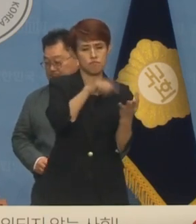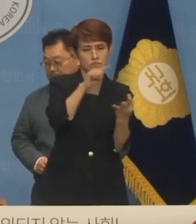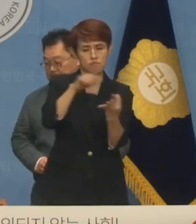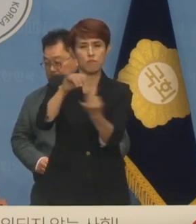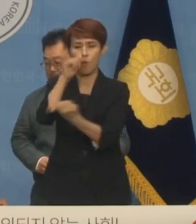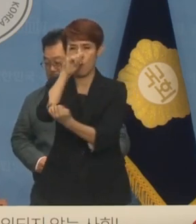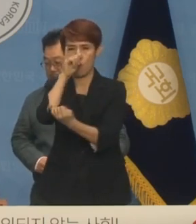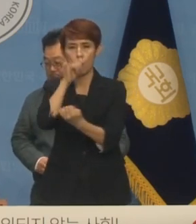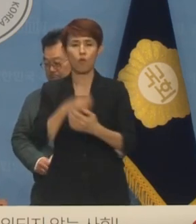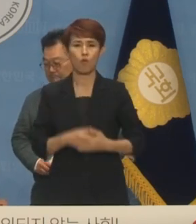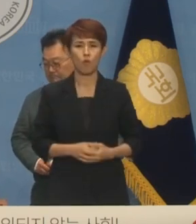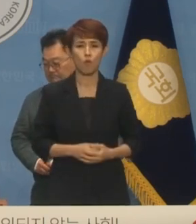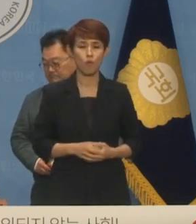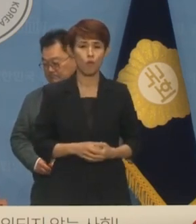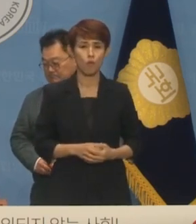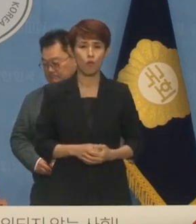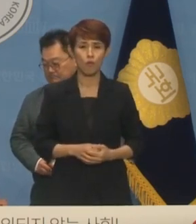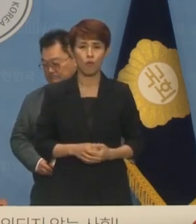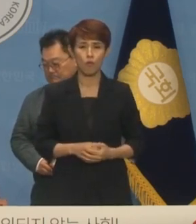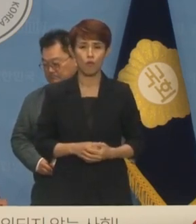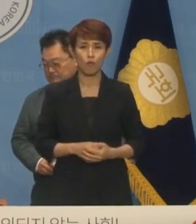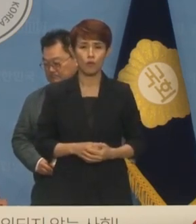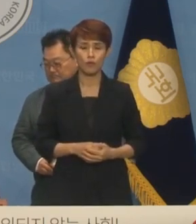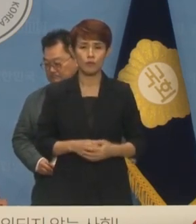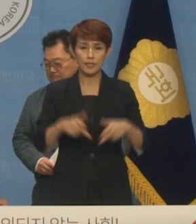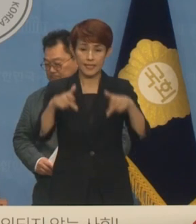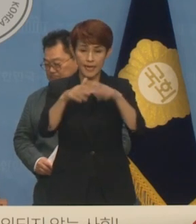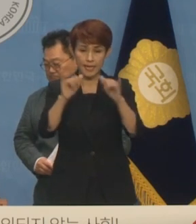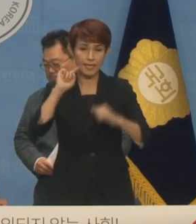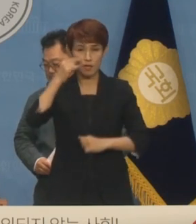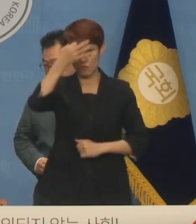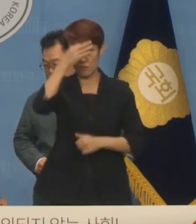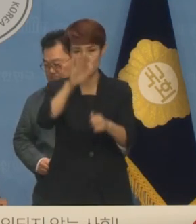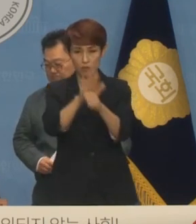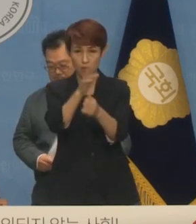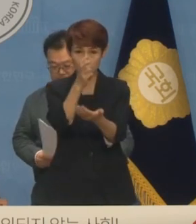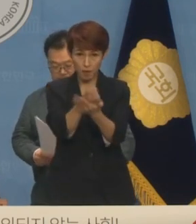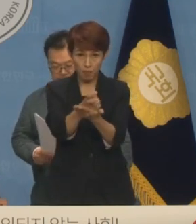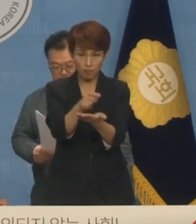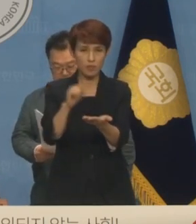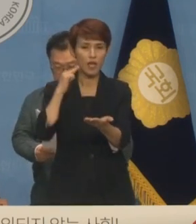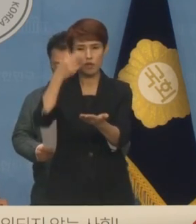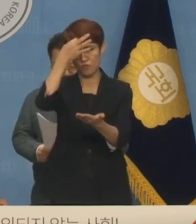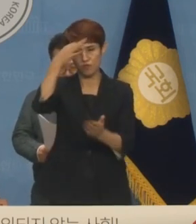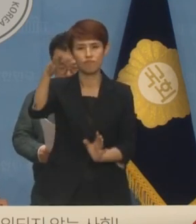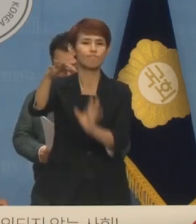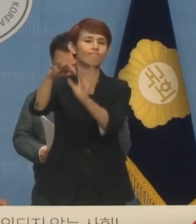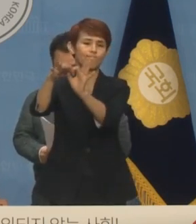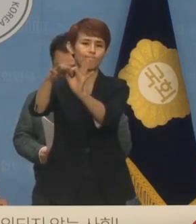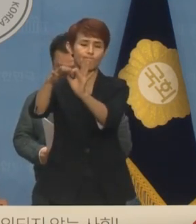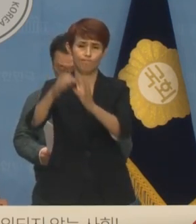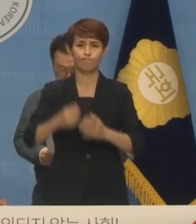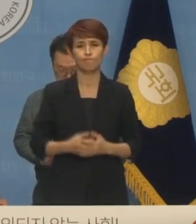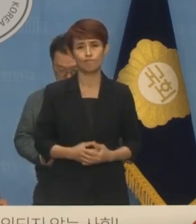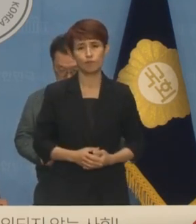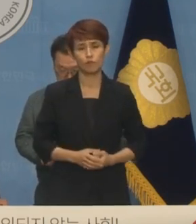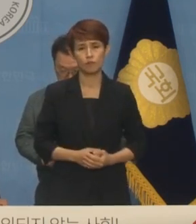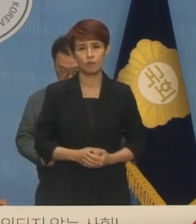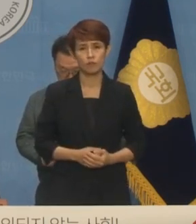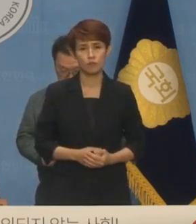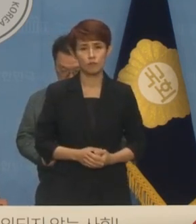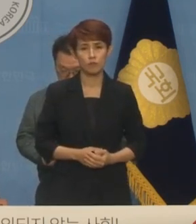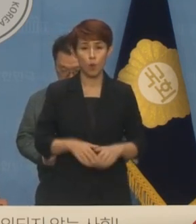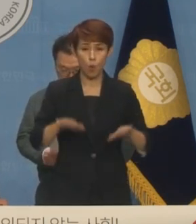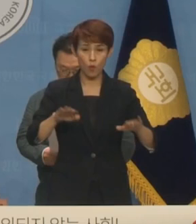시행되고 있고요. 최근 제정된 장애인 예술지원법은 예술 분야와 관련이 있습니다. 그런데